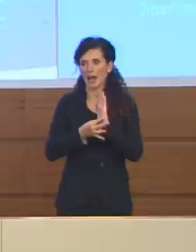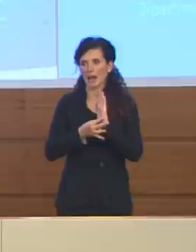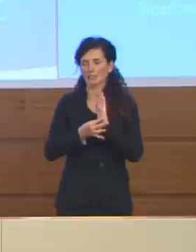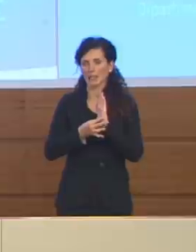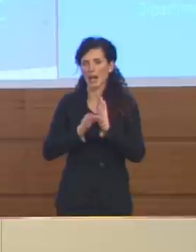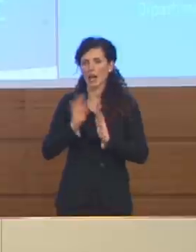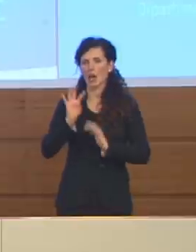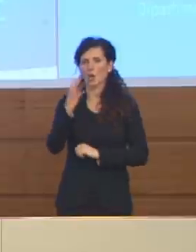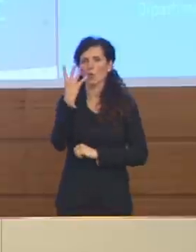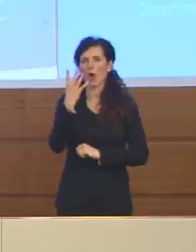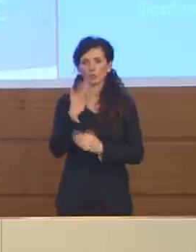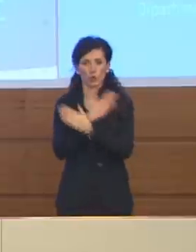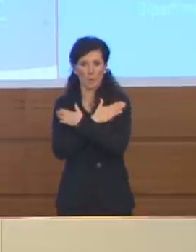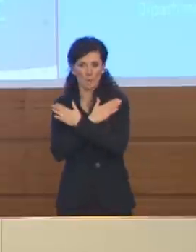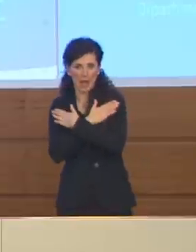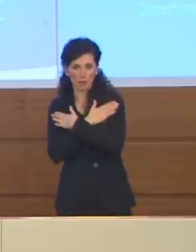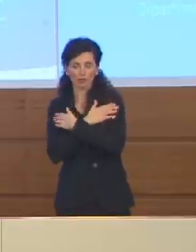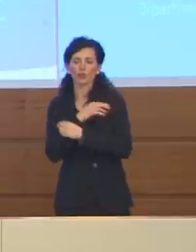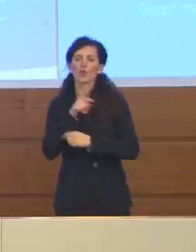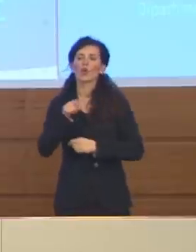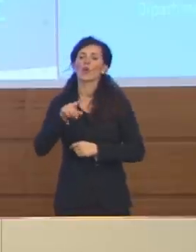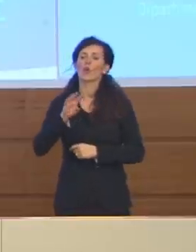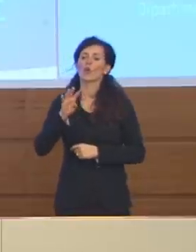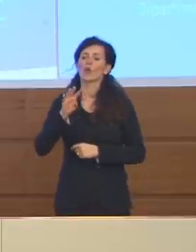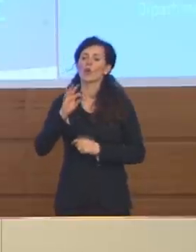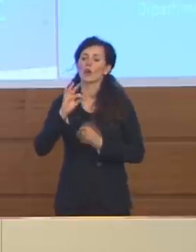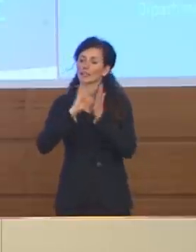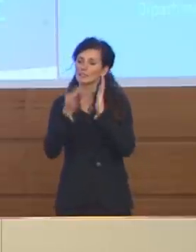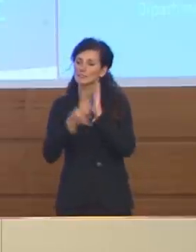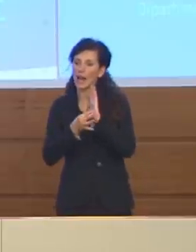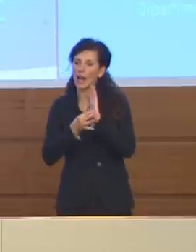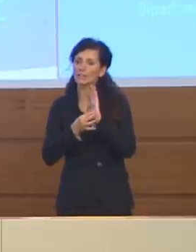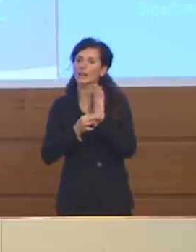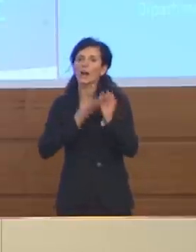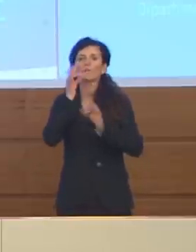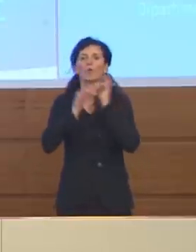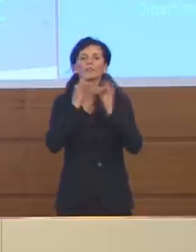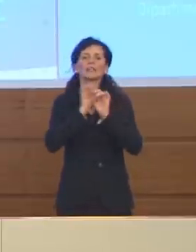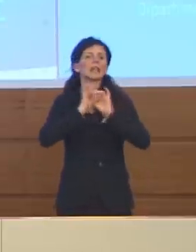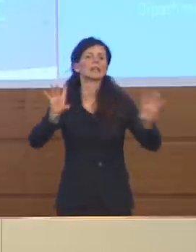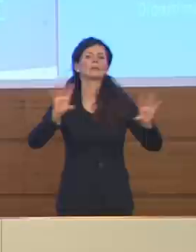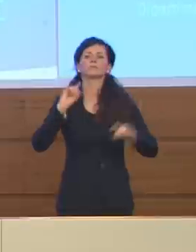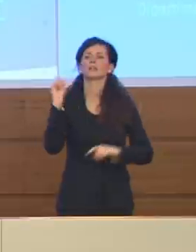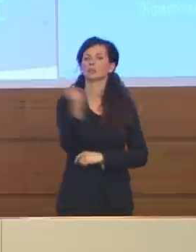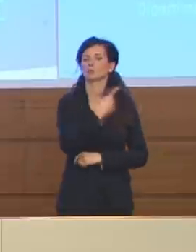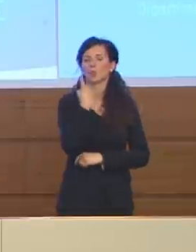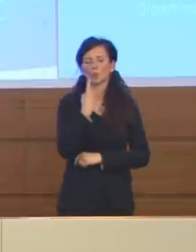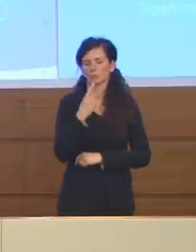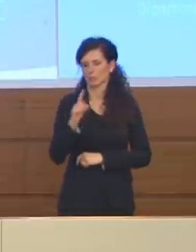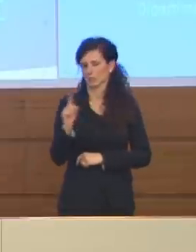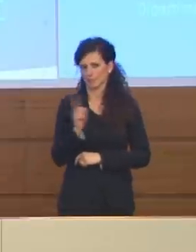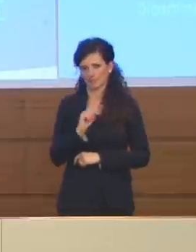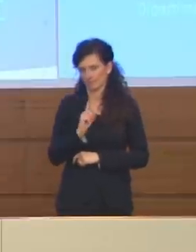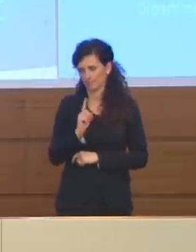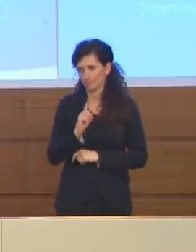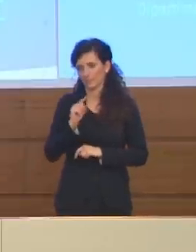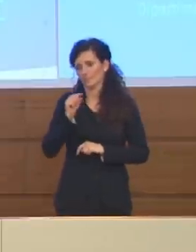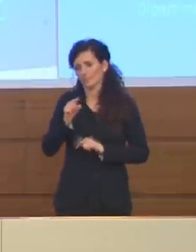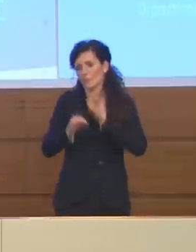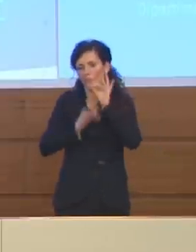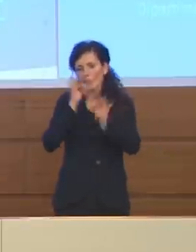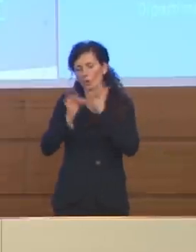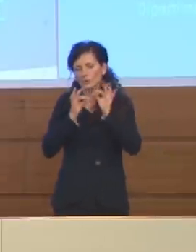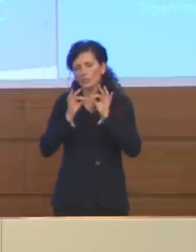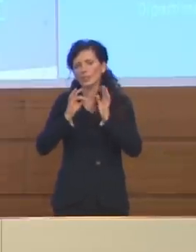di liberi tutti e chiaro che va considerato come ho detto prima una gradualità